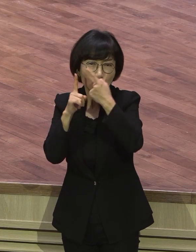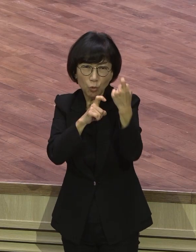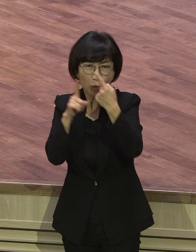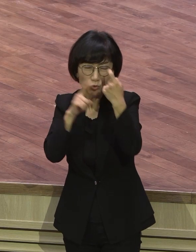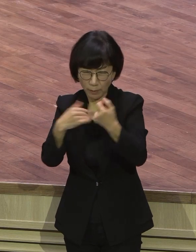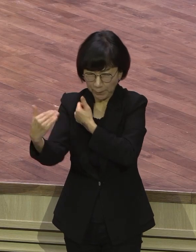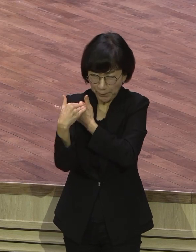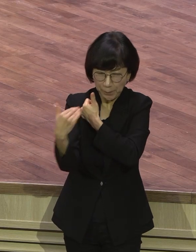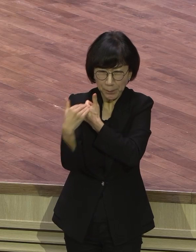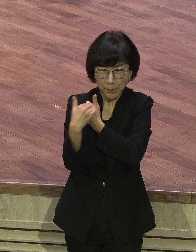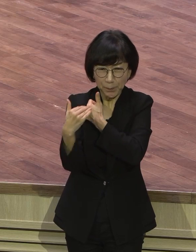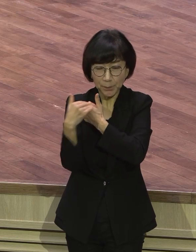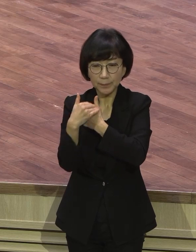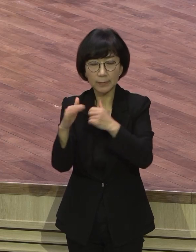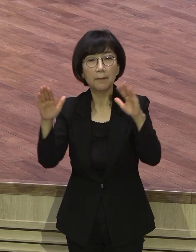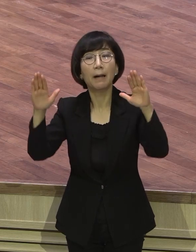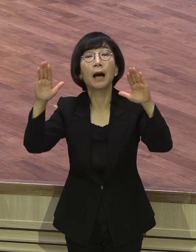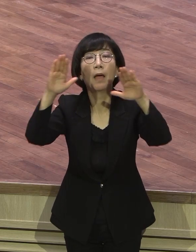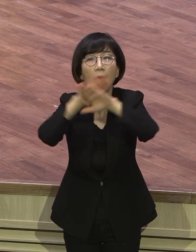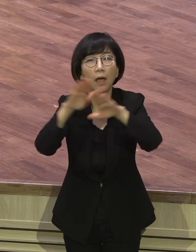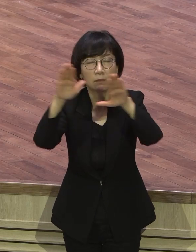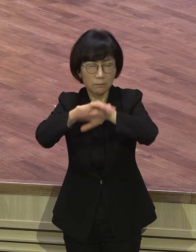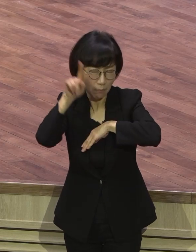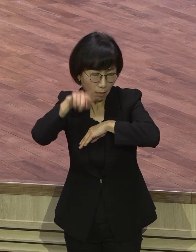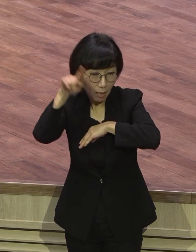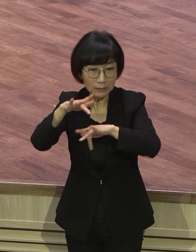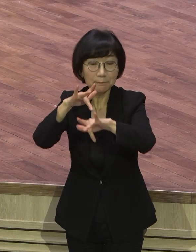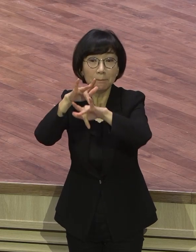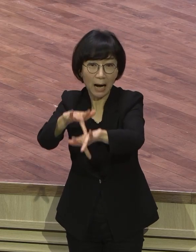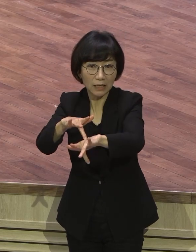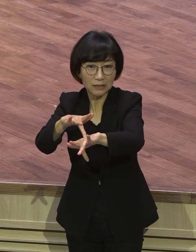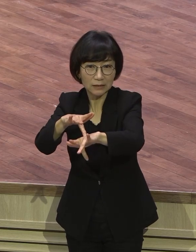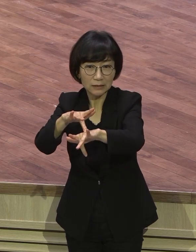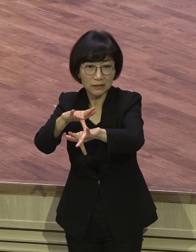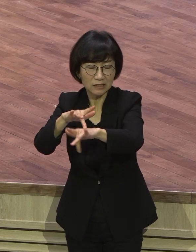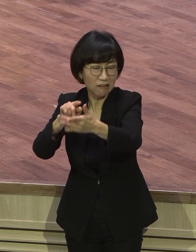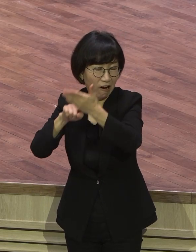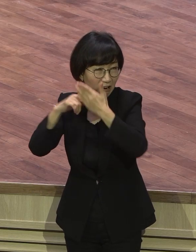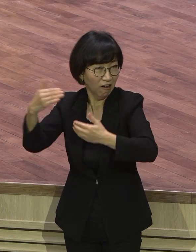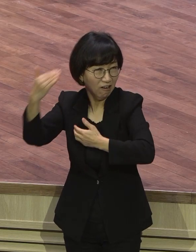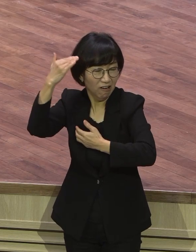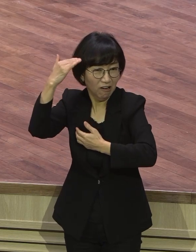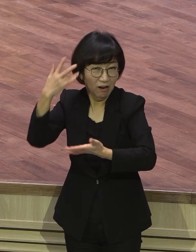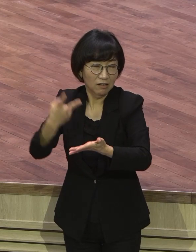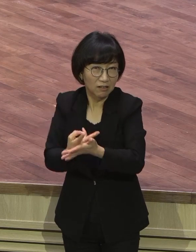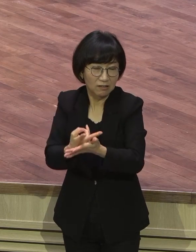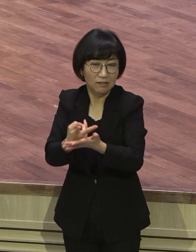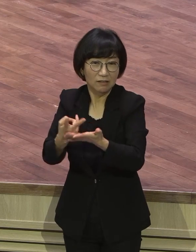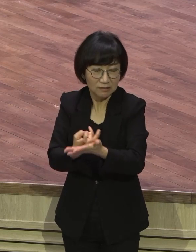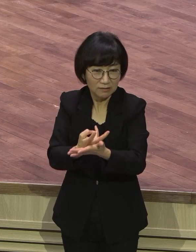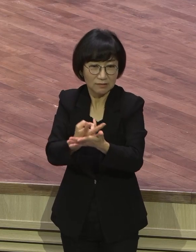밤마다 마귀가 나와가지고 밤마다 귀신이 시달려